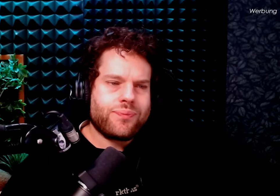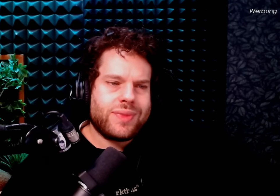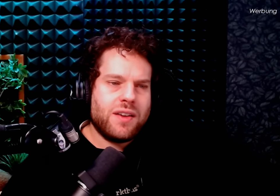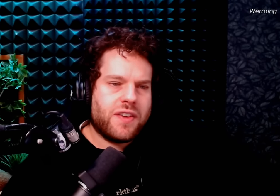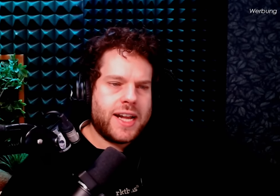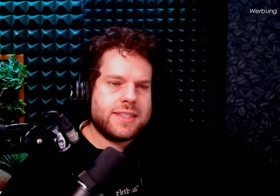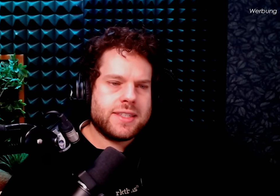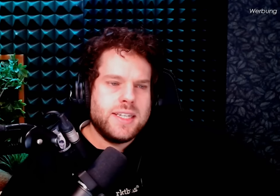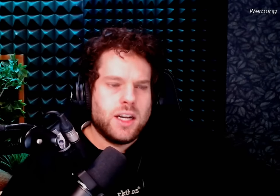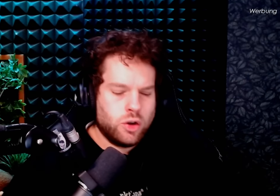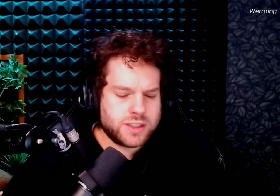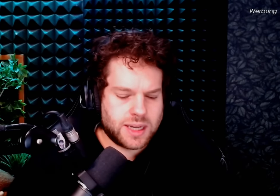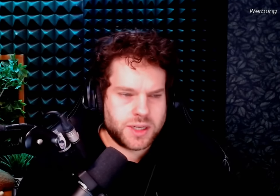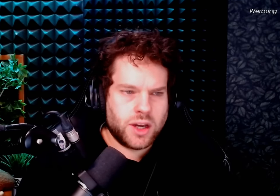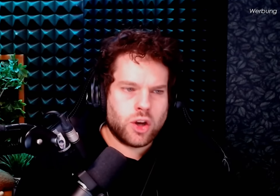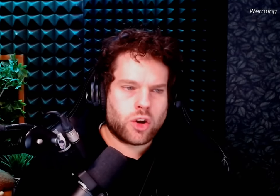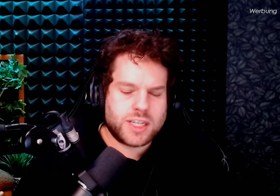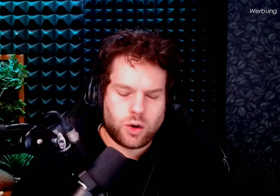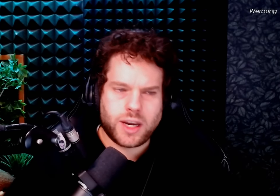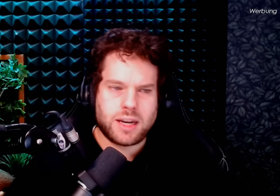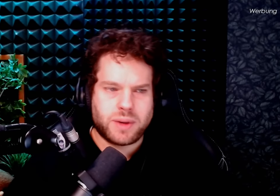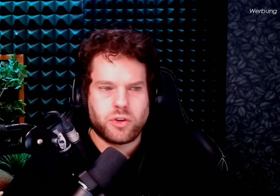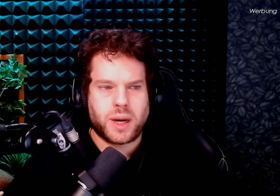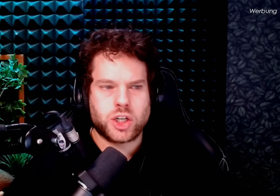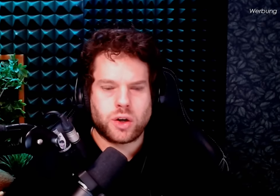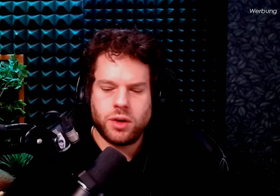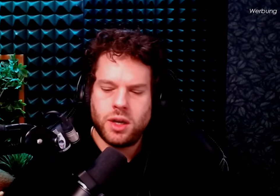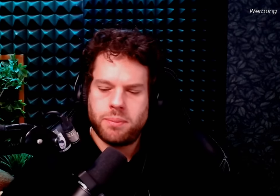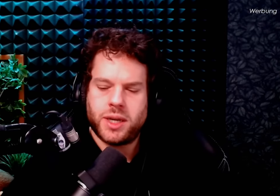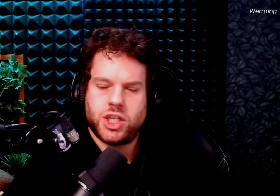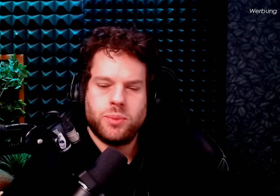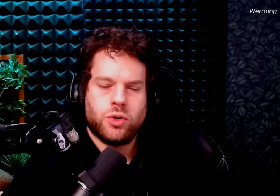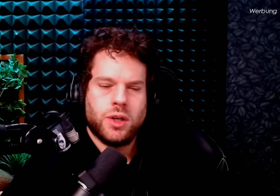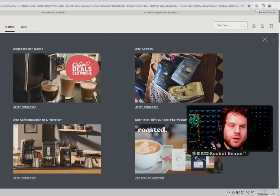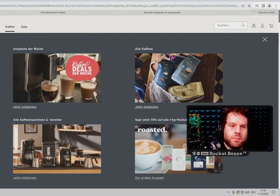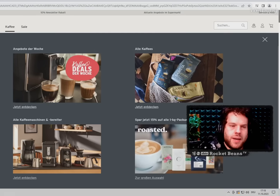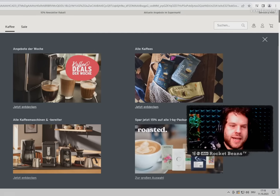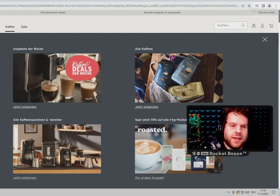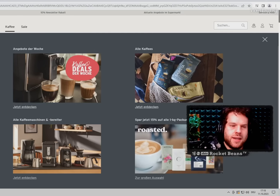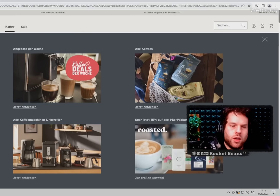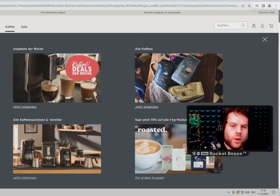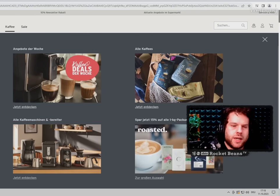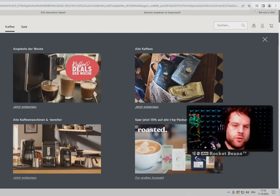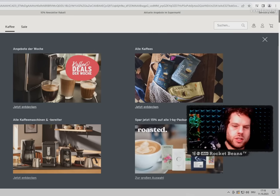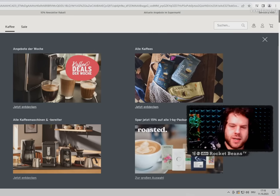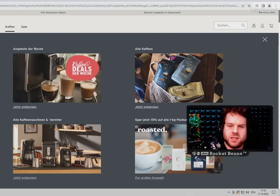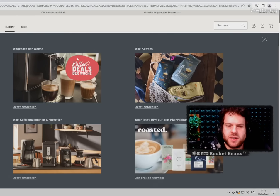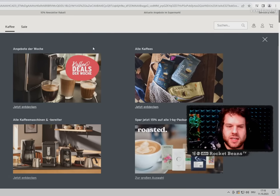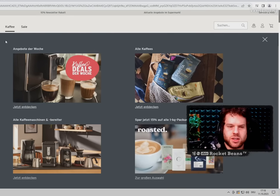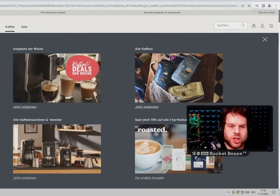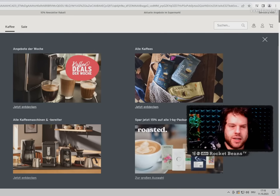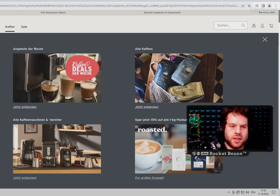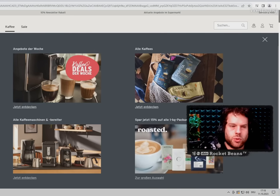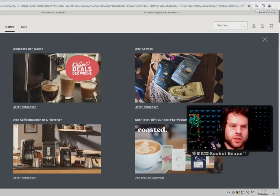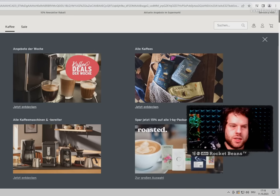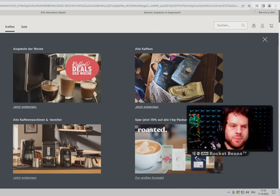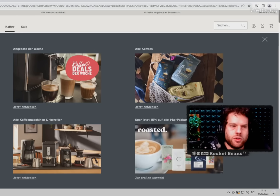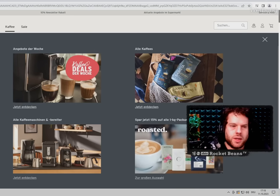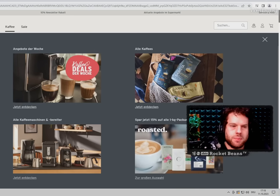Und falls ihr Lust habt, könnt ihr auch gerne mal vorbeischauen bei Chibo Black & White, wo es immer ganz fantastische Angebote gibt, wo man